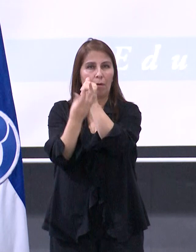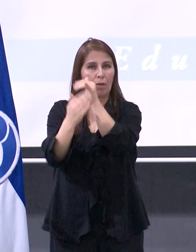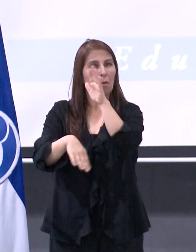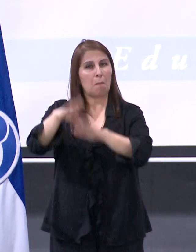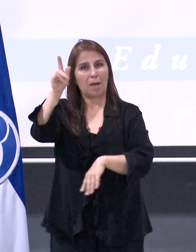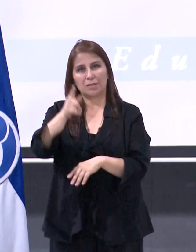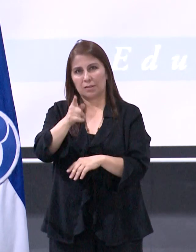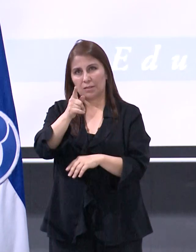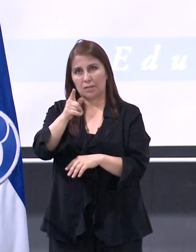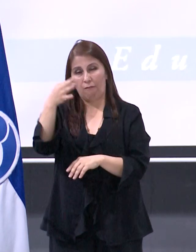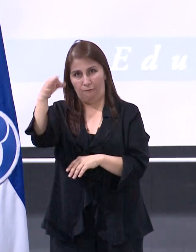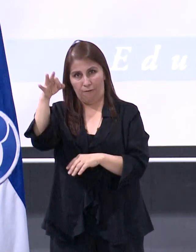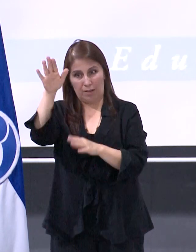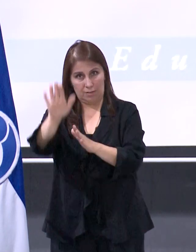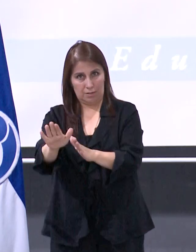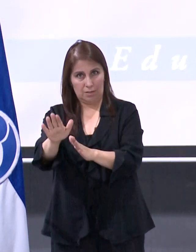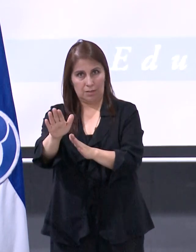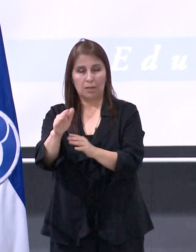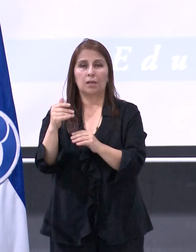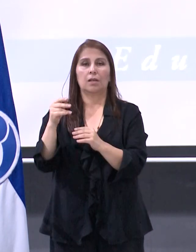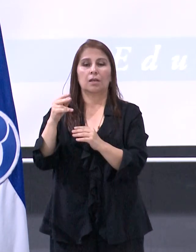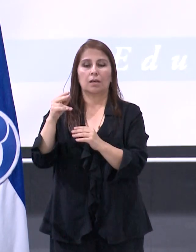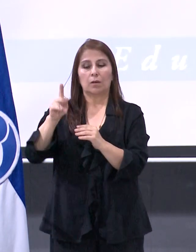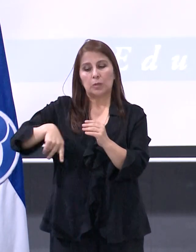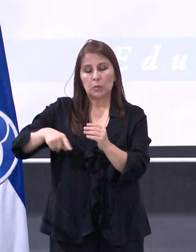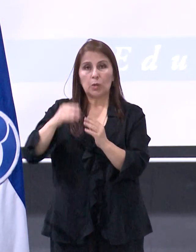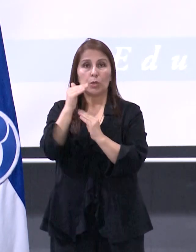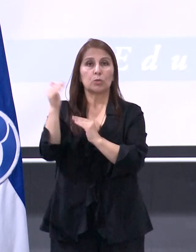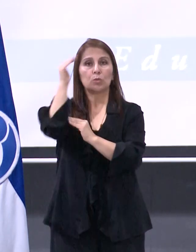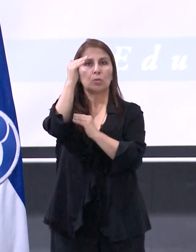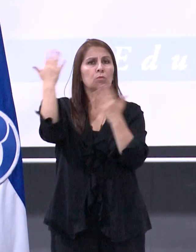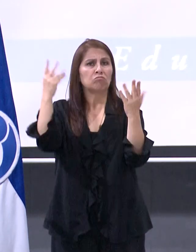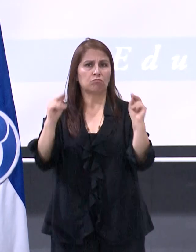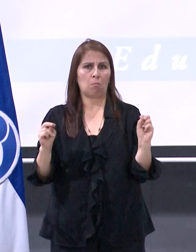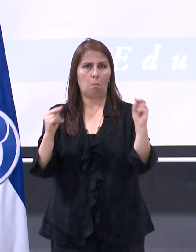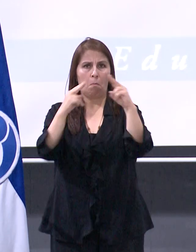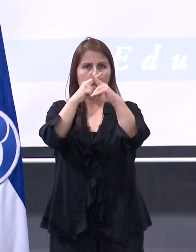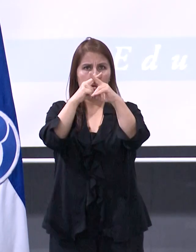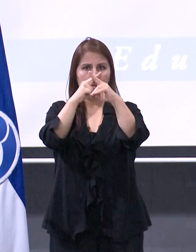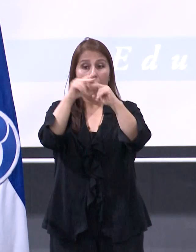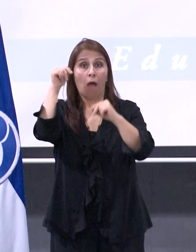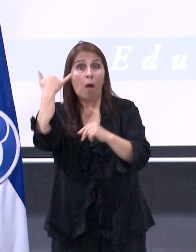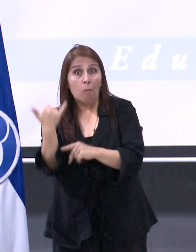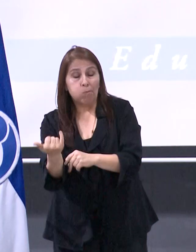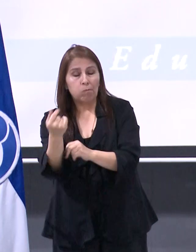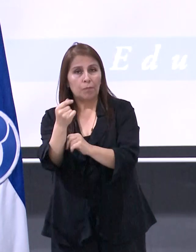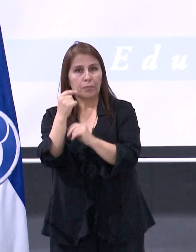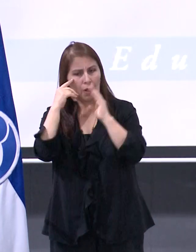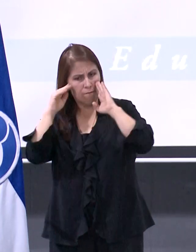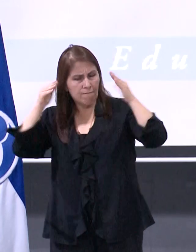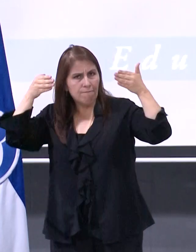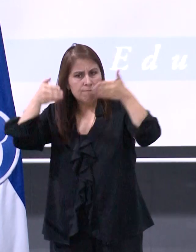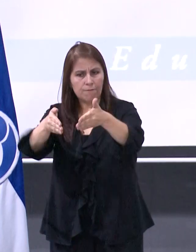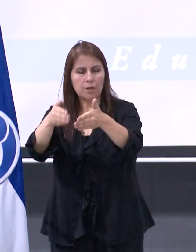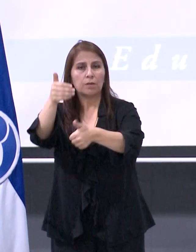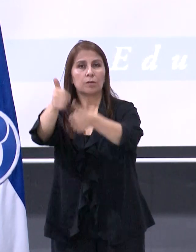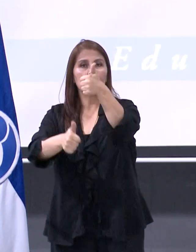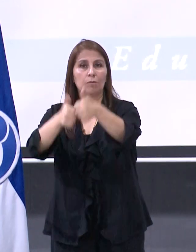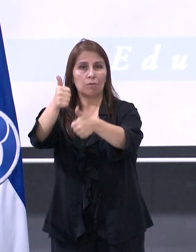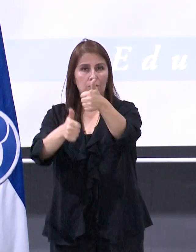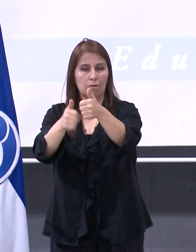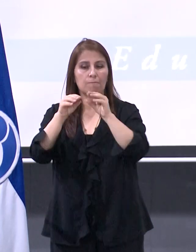francesa con la escuela superior de parís que hace un énfasis pues en la formación